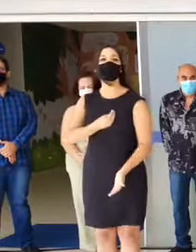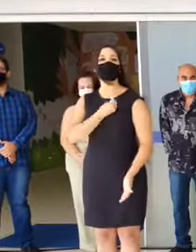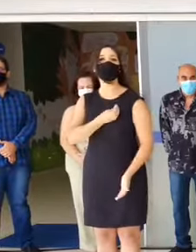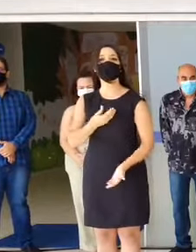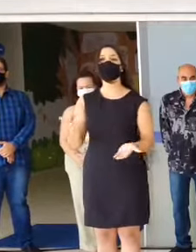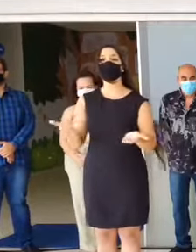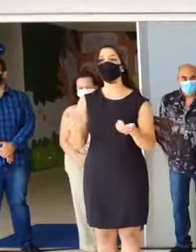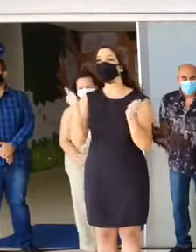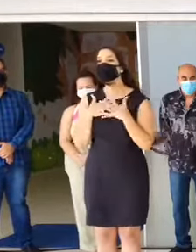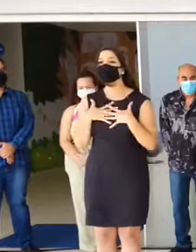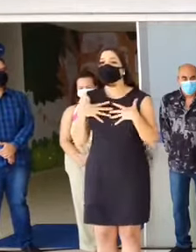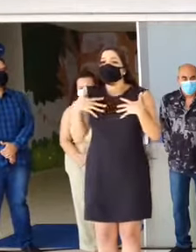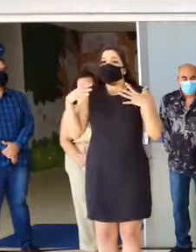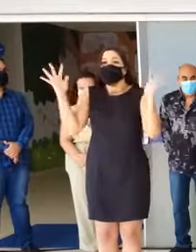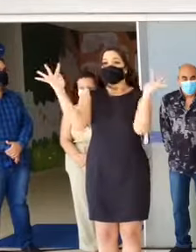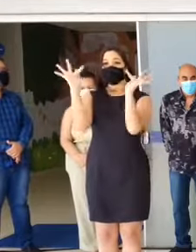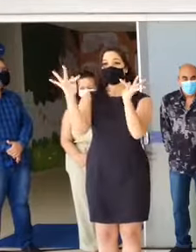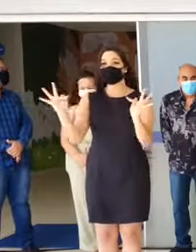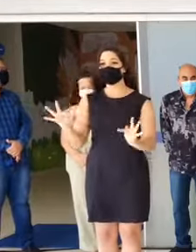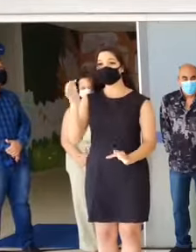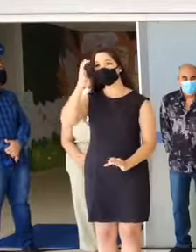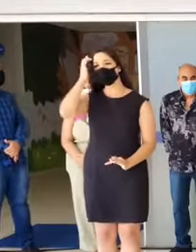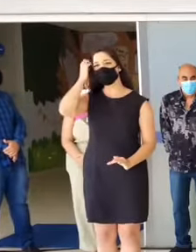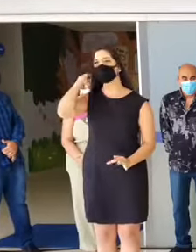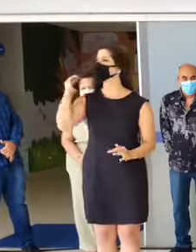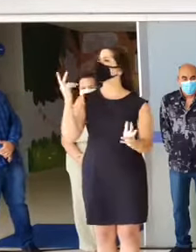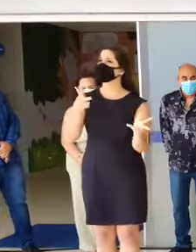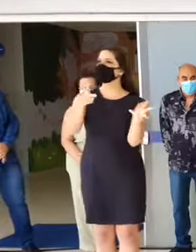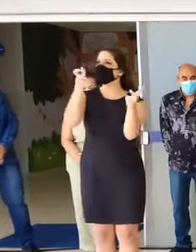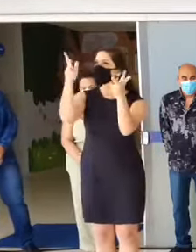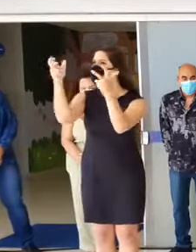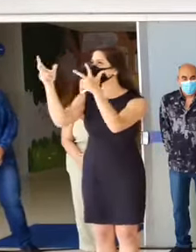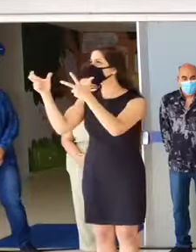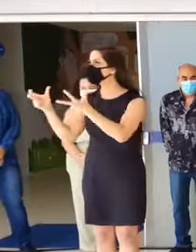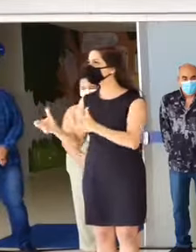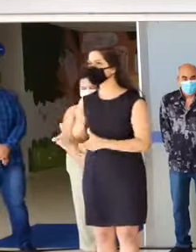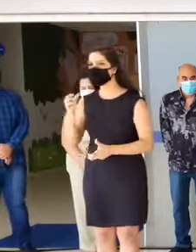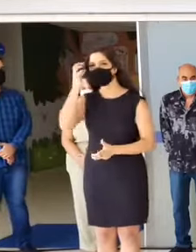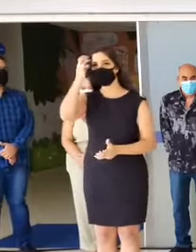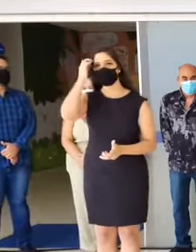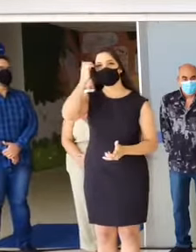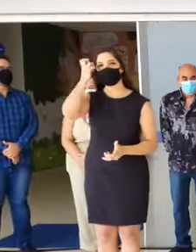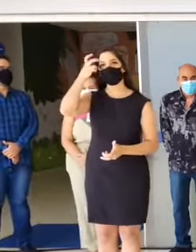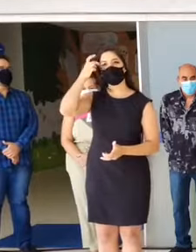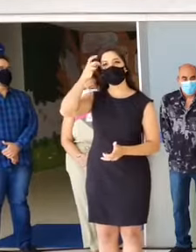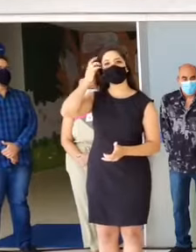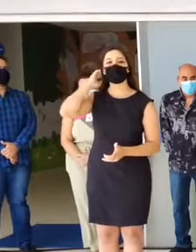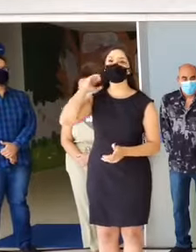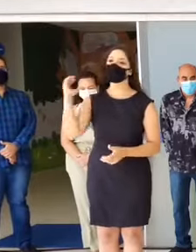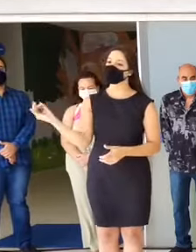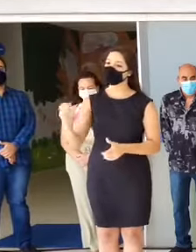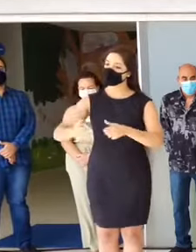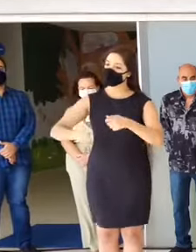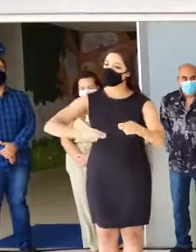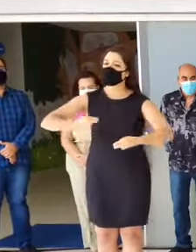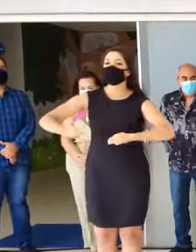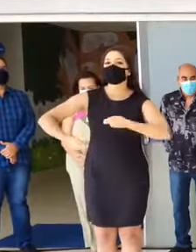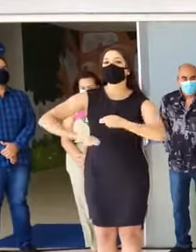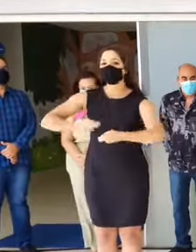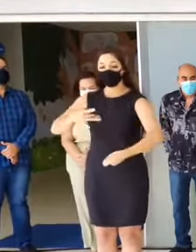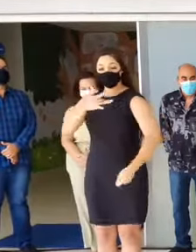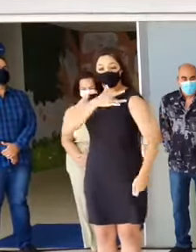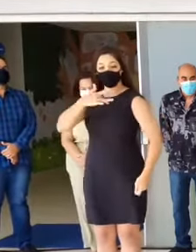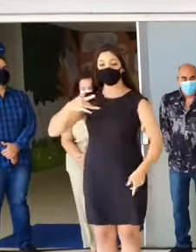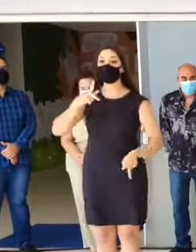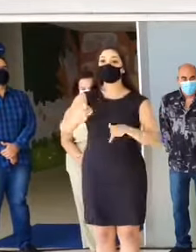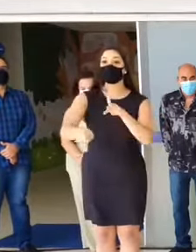é com muita alegria que eu vejo aqui hoje mais uma realização dessa administração em prol da saúde